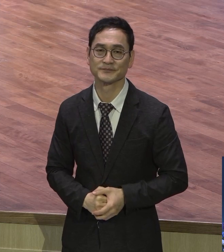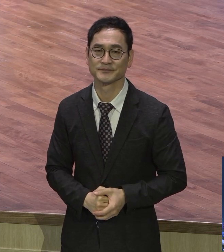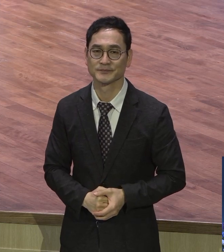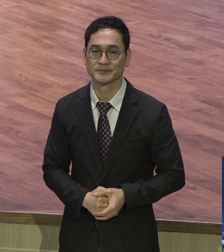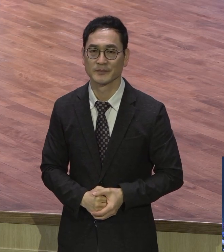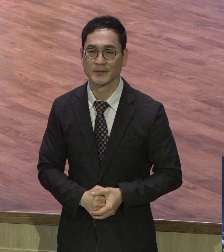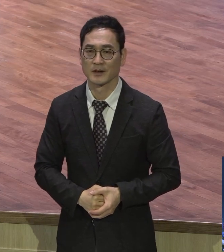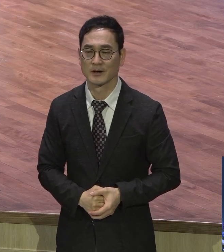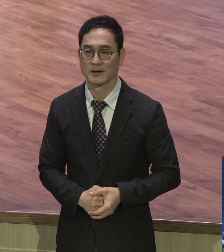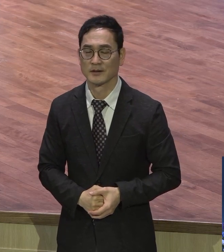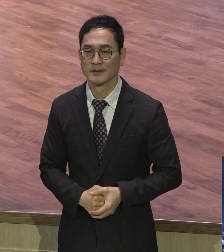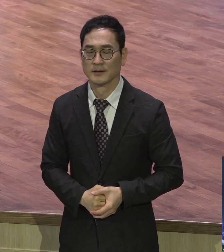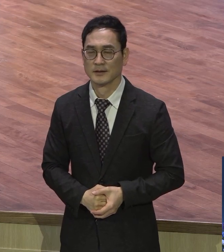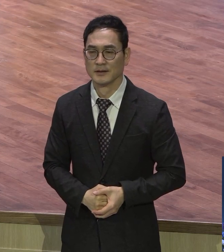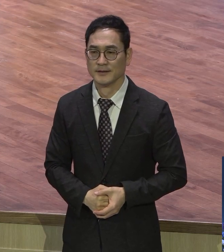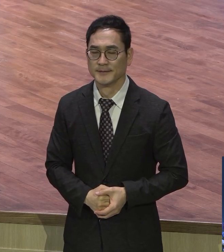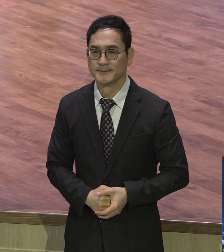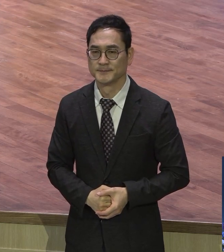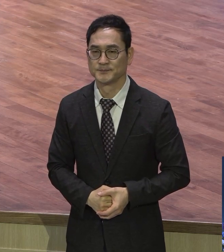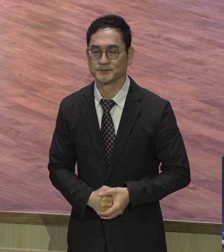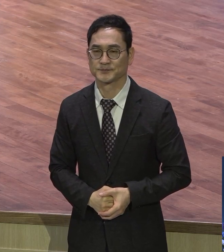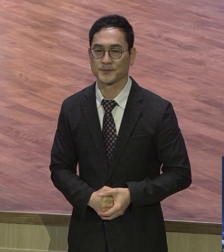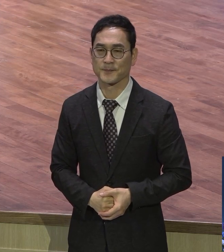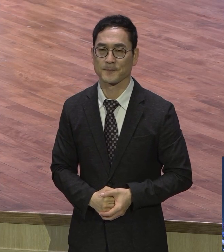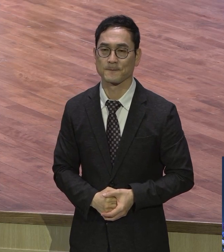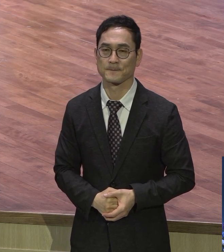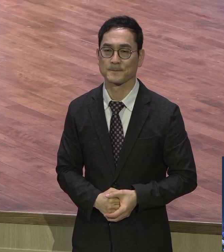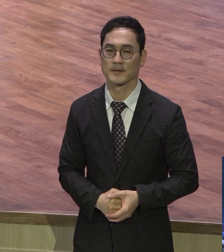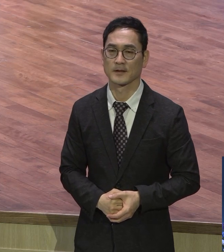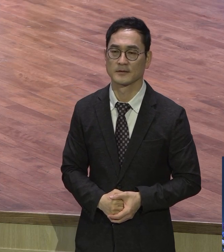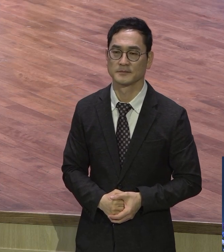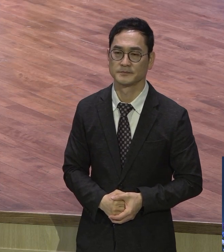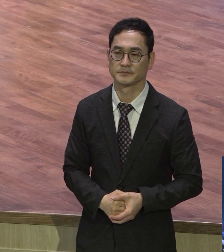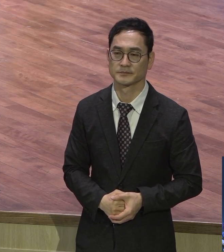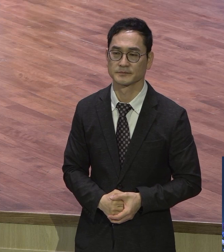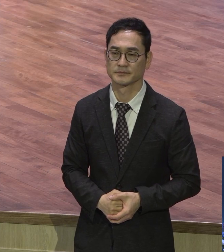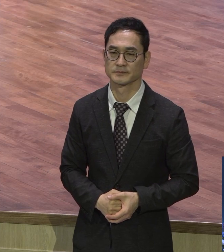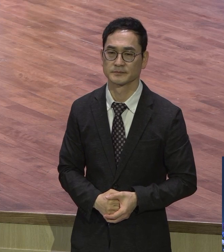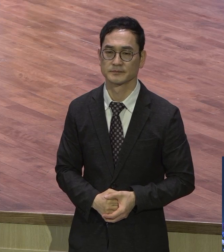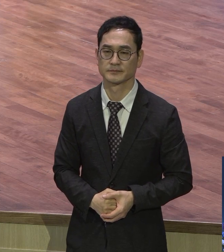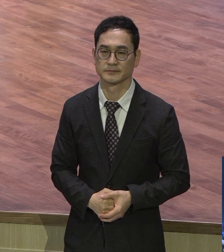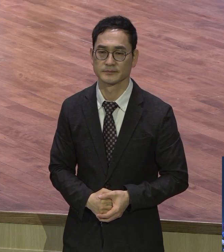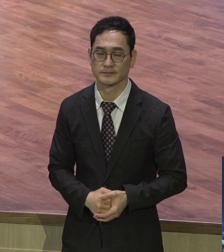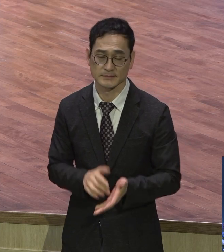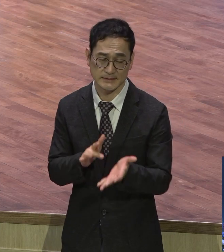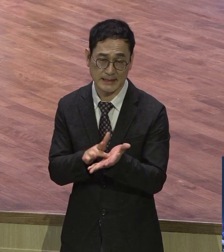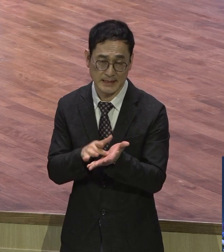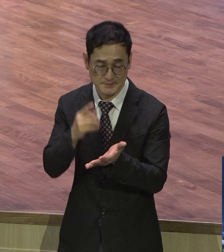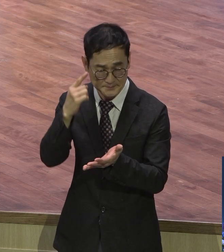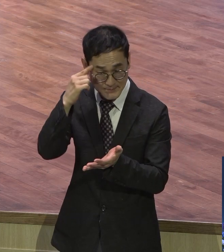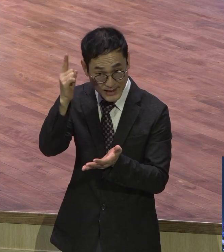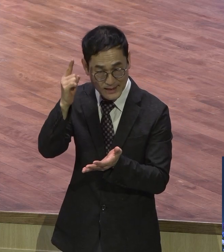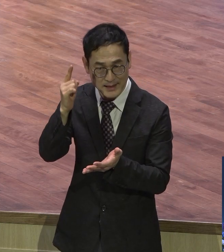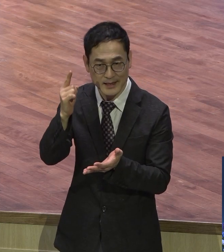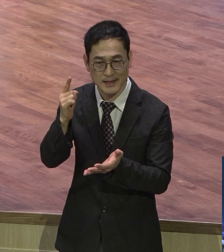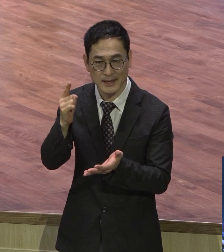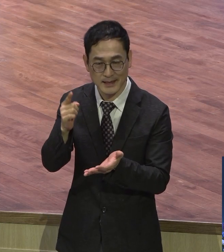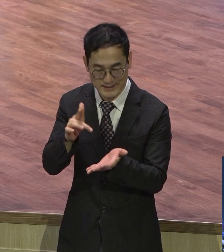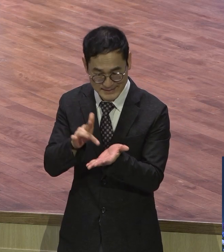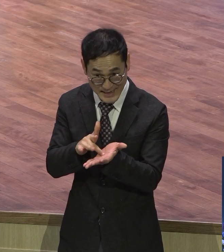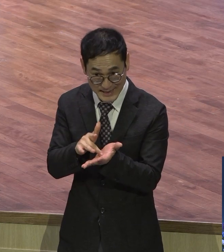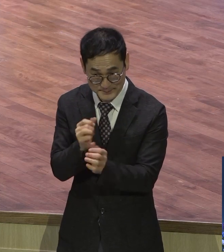전 세계적으로 이렇게 언젠가 이렇게 빠른 시일 안에 백신이 개발되면 이제 모두